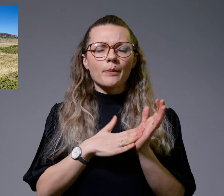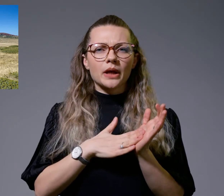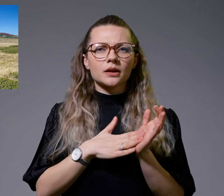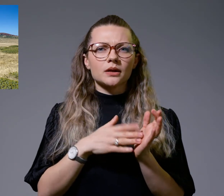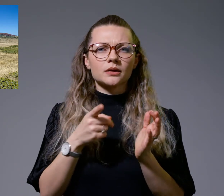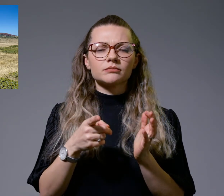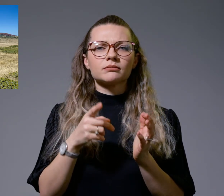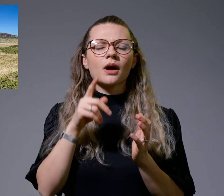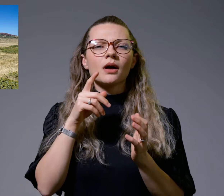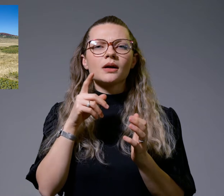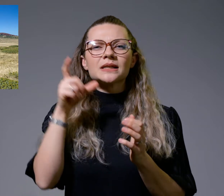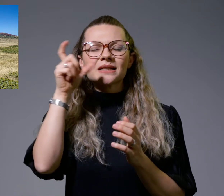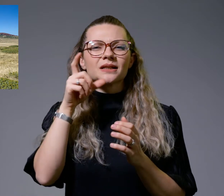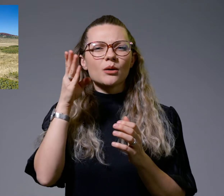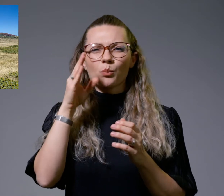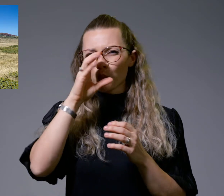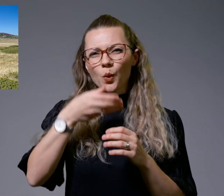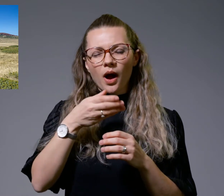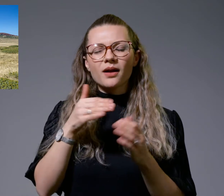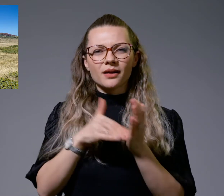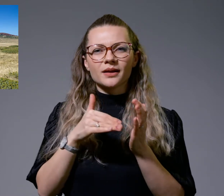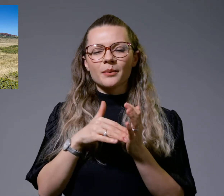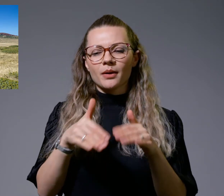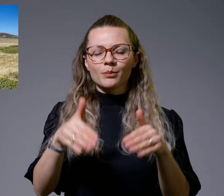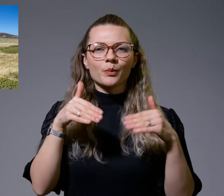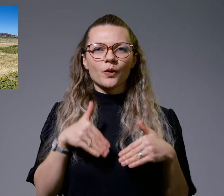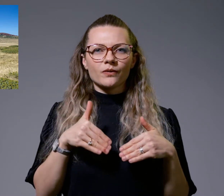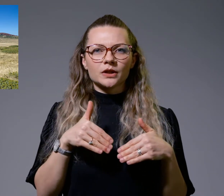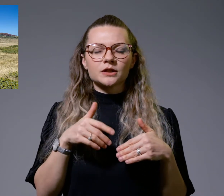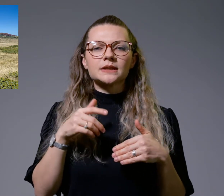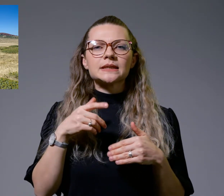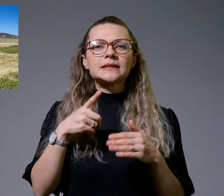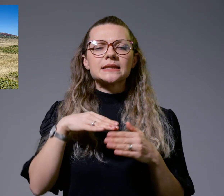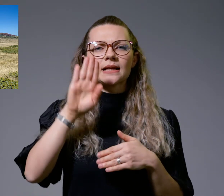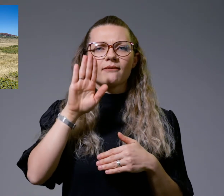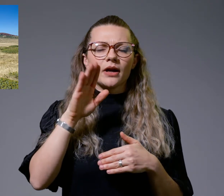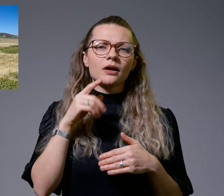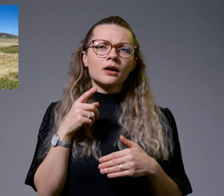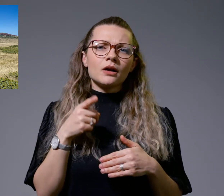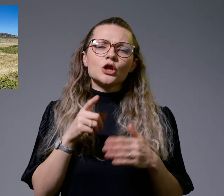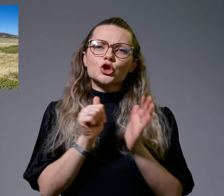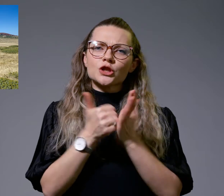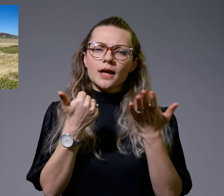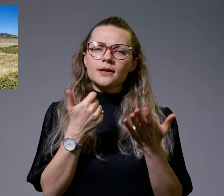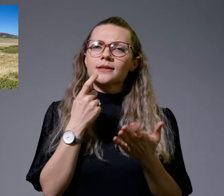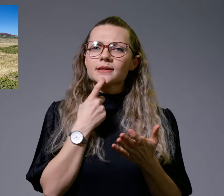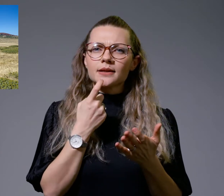ги бугарите да се повлечат кон север. На 16 септември